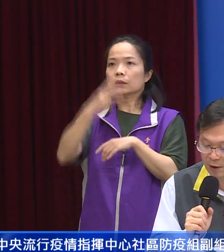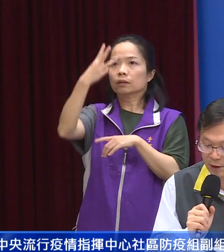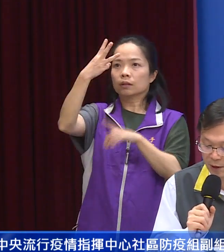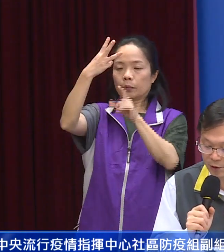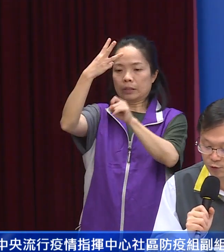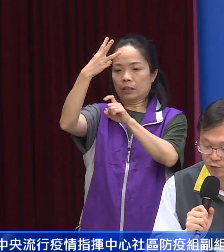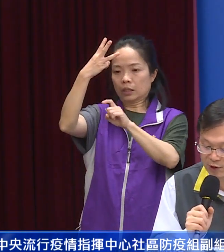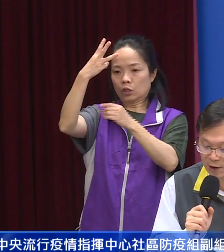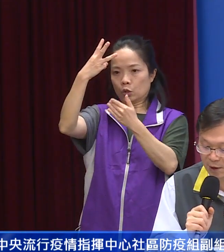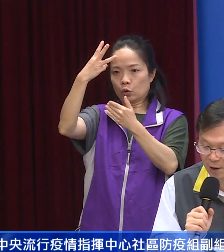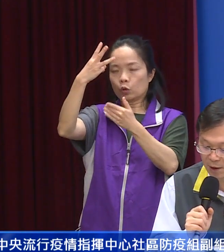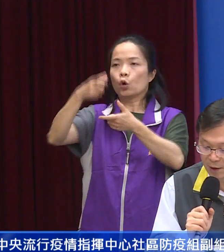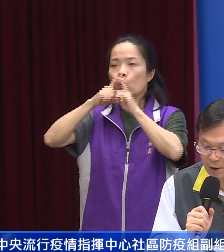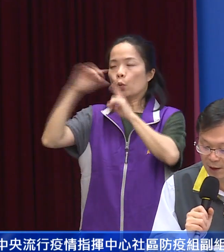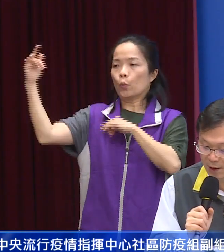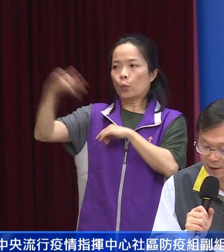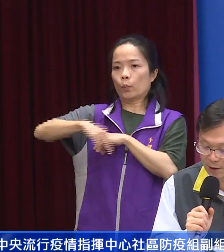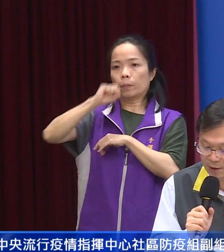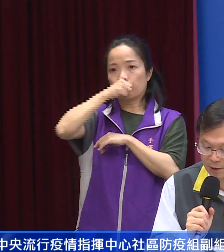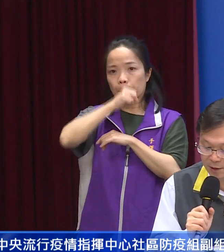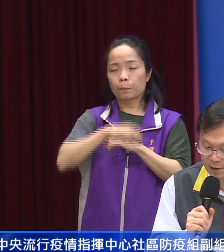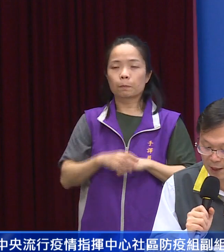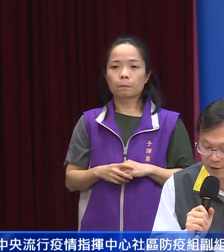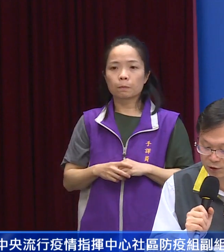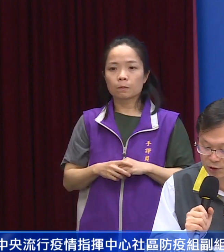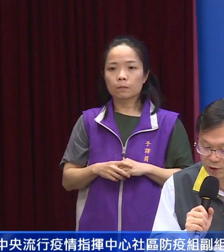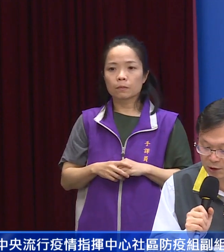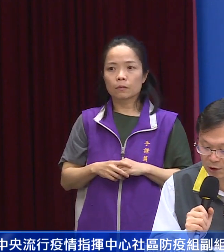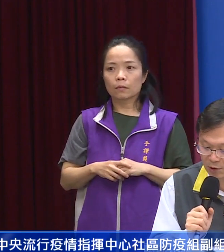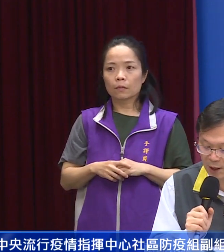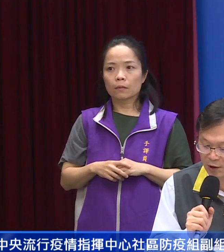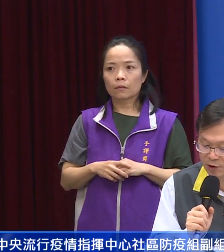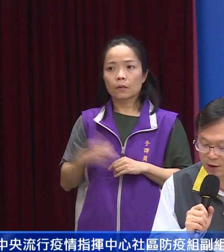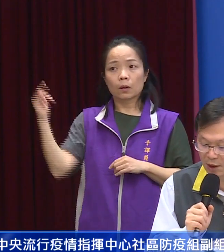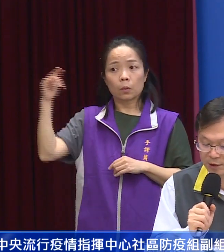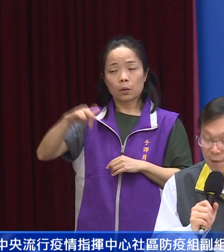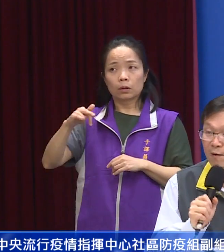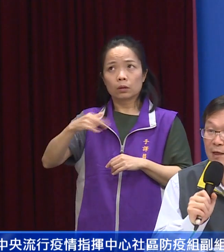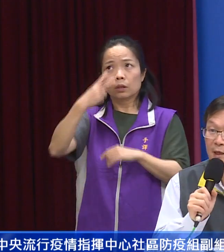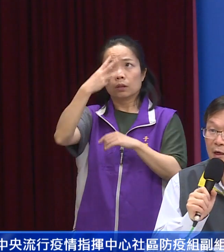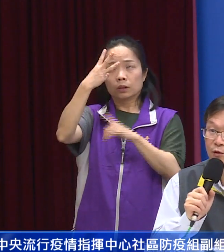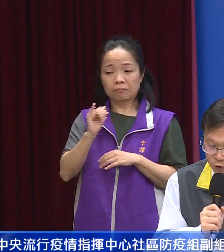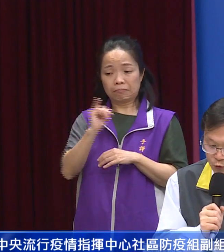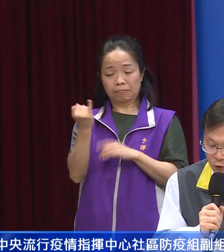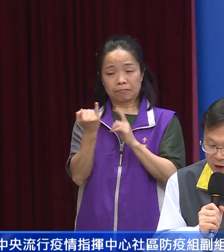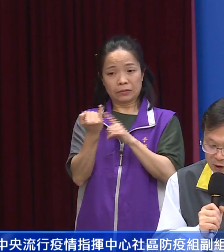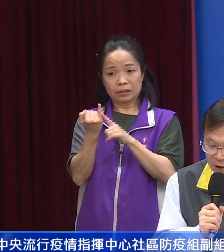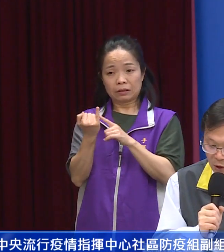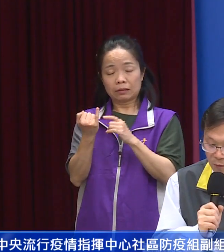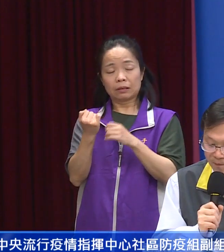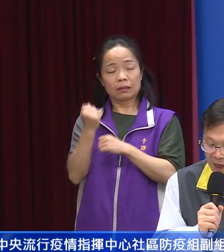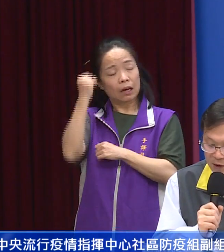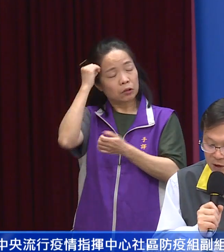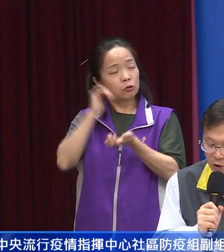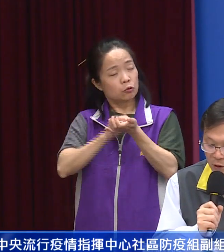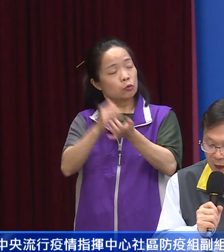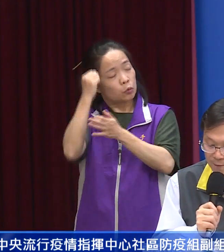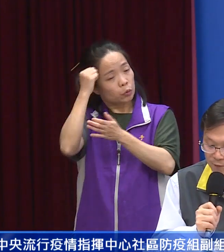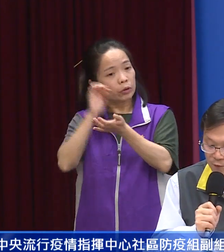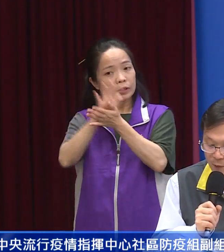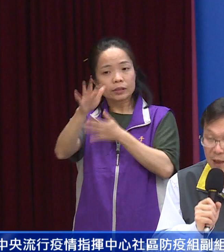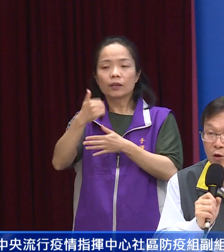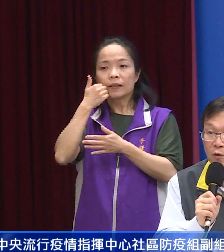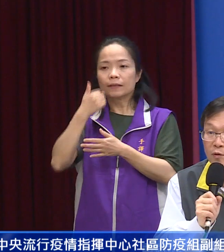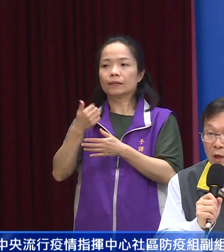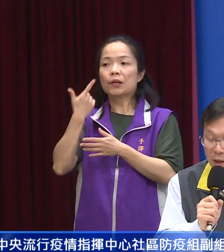19号入境哈，那当时他21号才发烧了，住院之后他是由岸